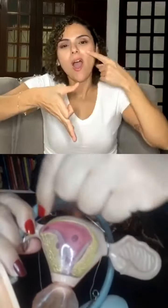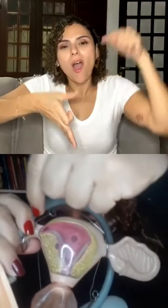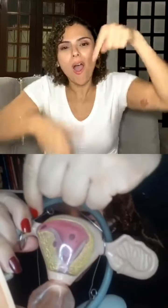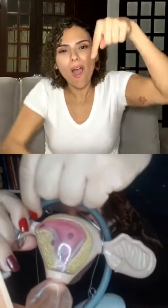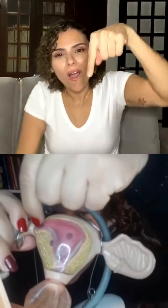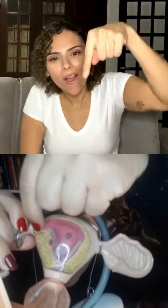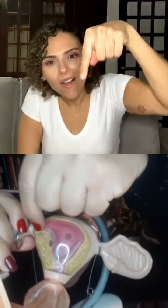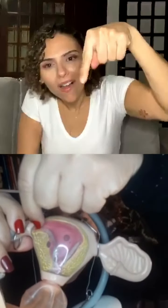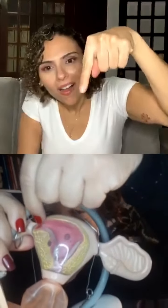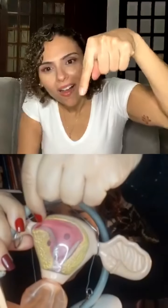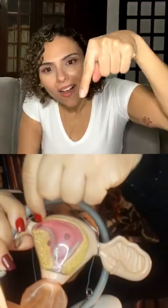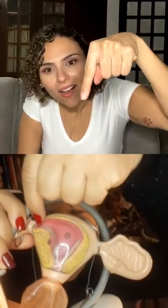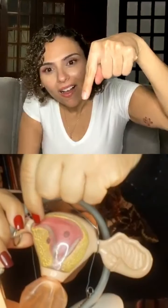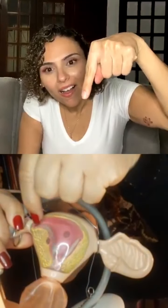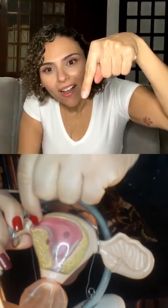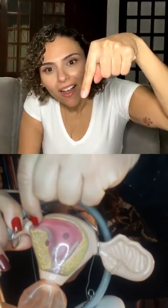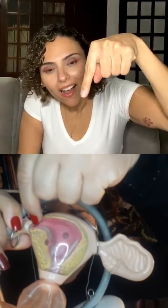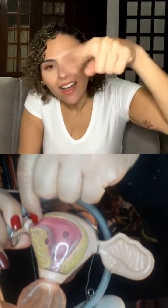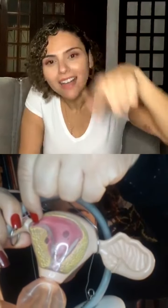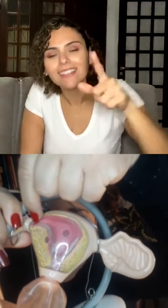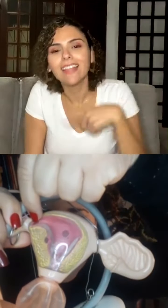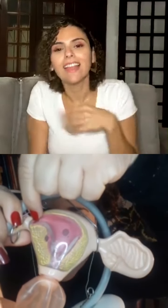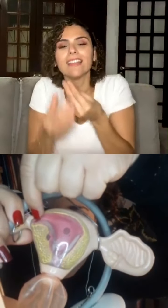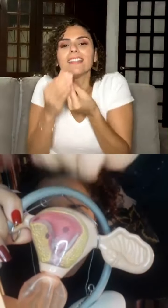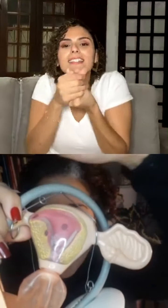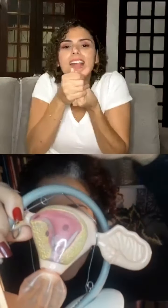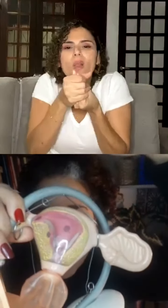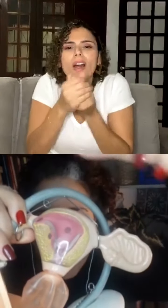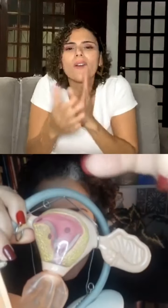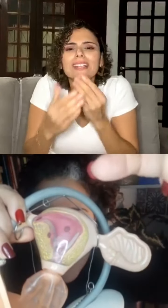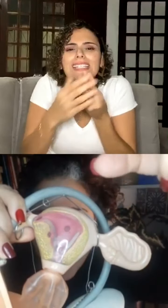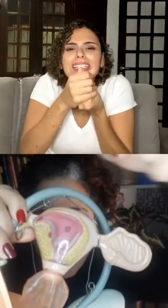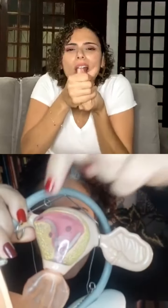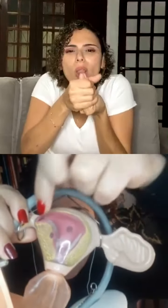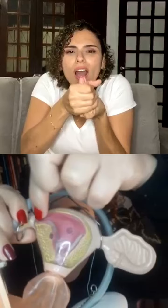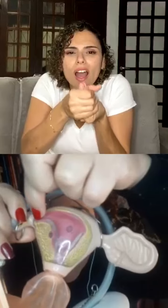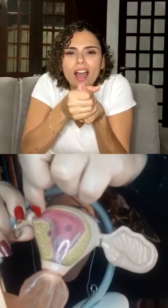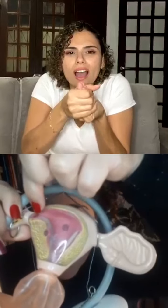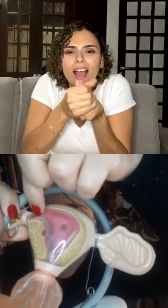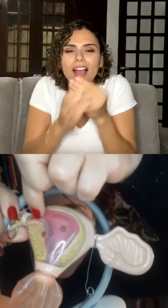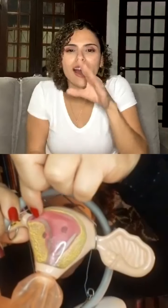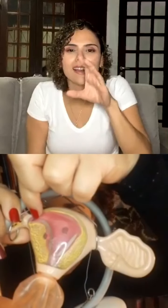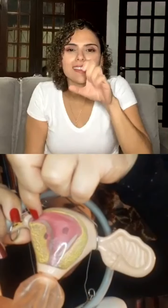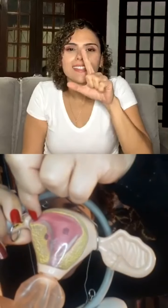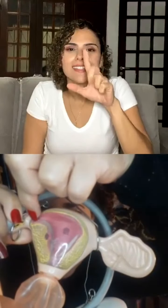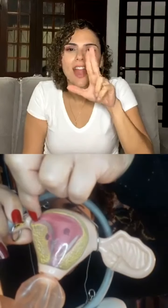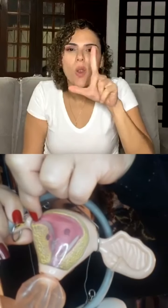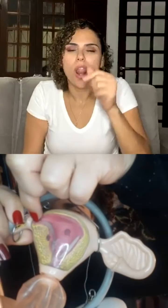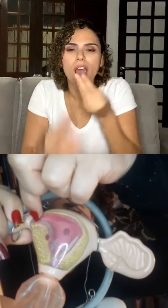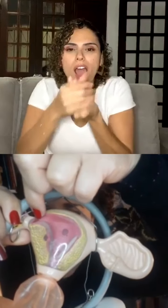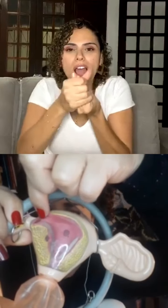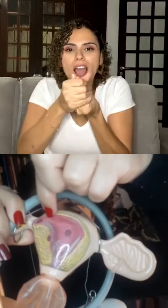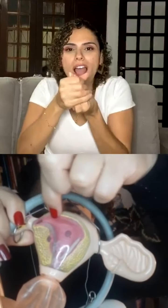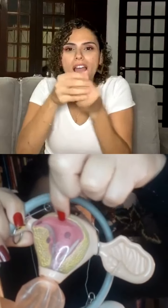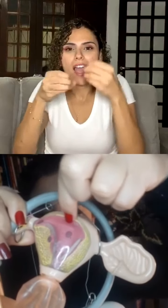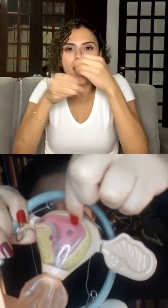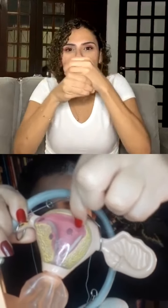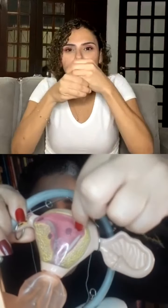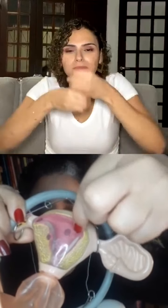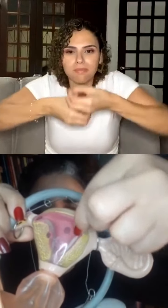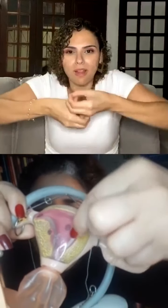de um grupo de células, que são as primeiras do bebê, que já estão saindo do